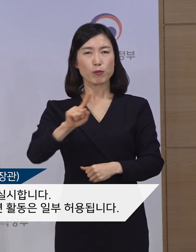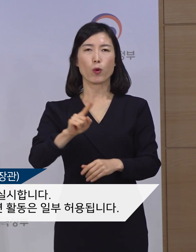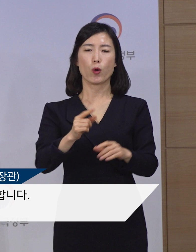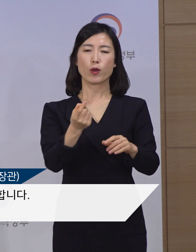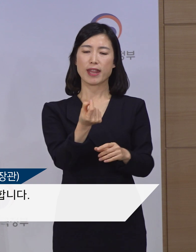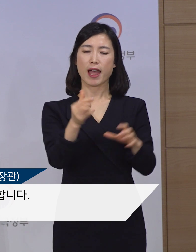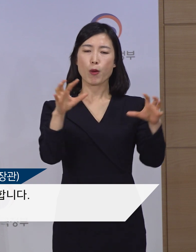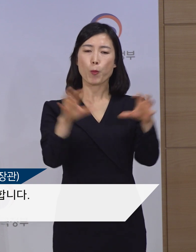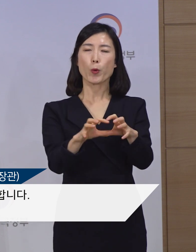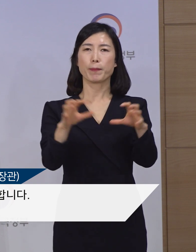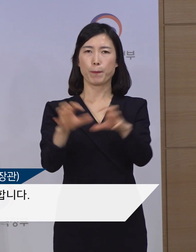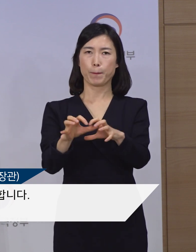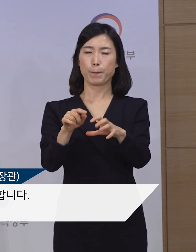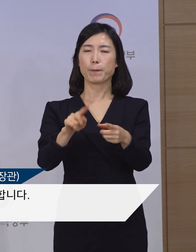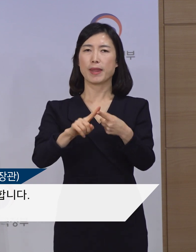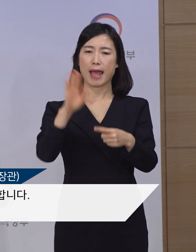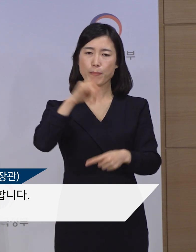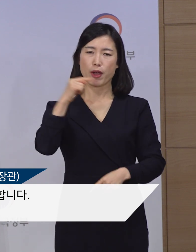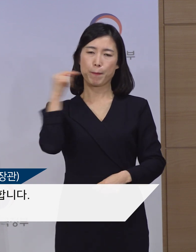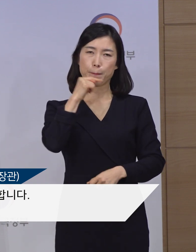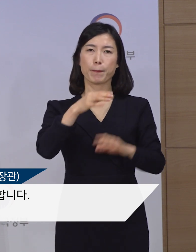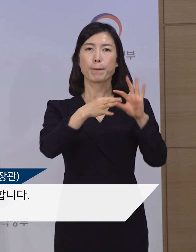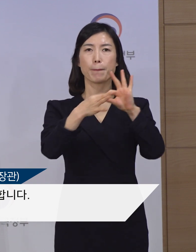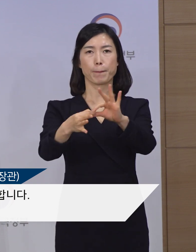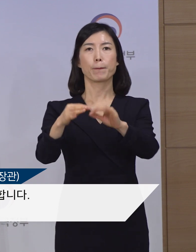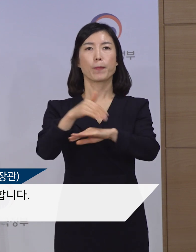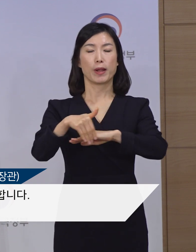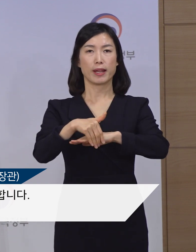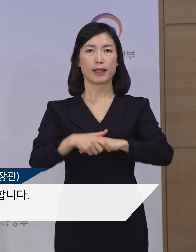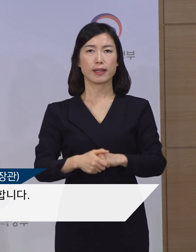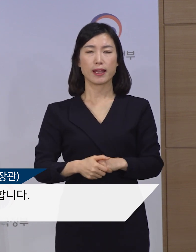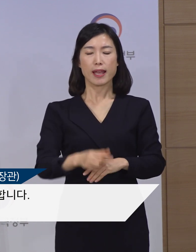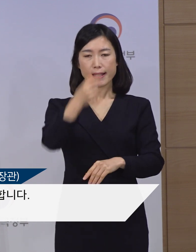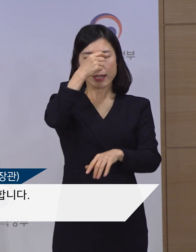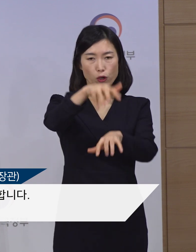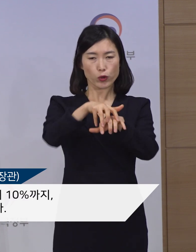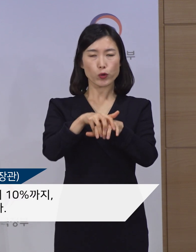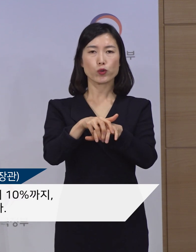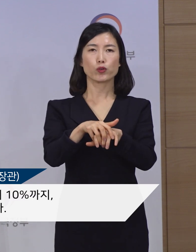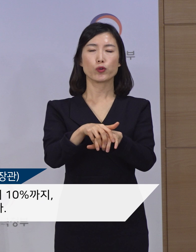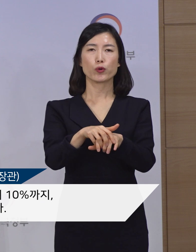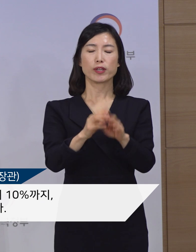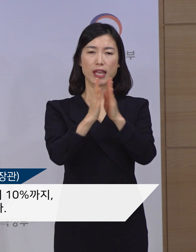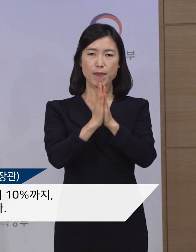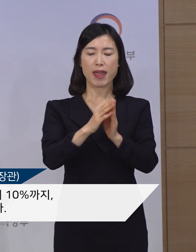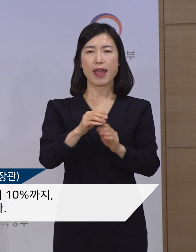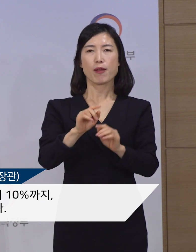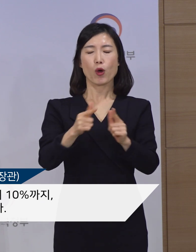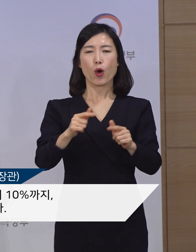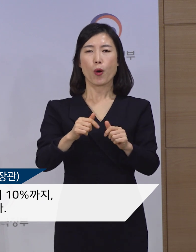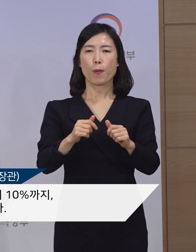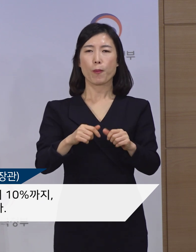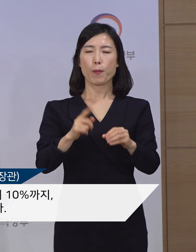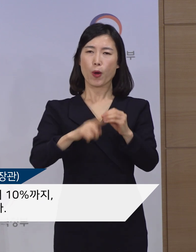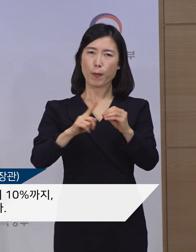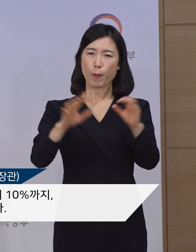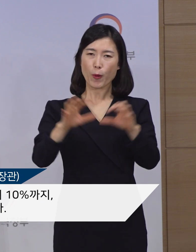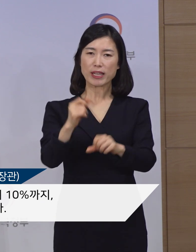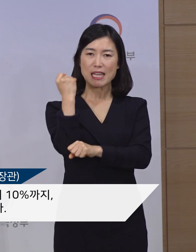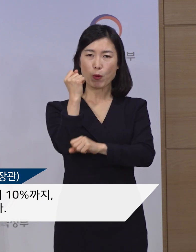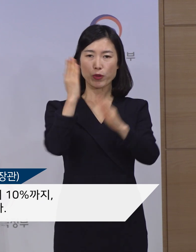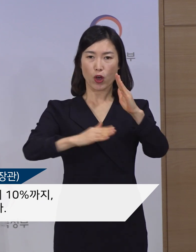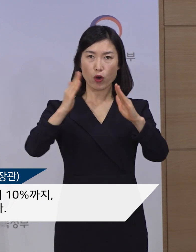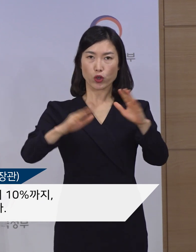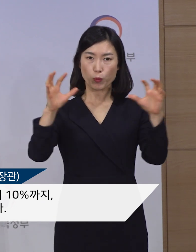허용됩니다. 위험도가 큰 소모임 등 사각지대 관리는 강화합니다. 정규 예배,